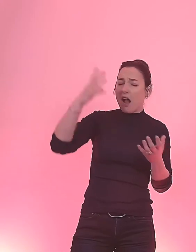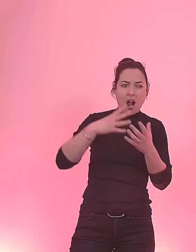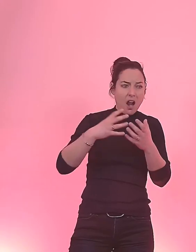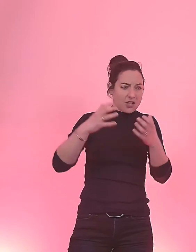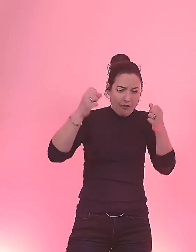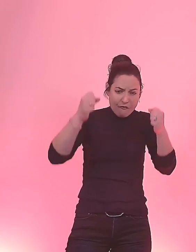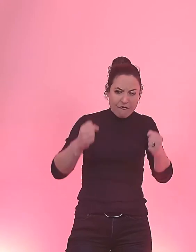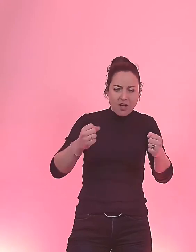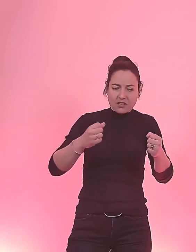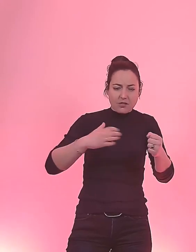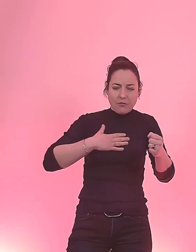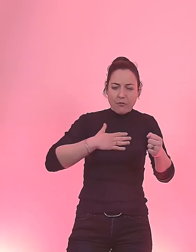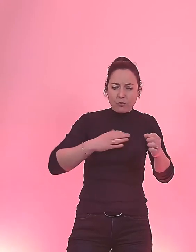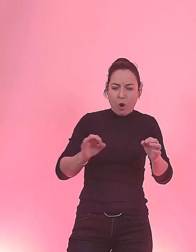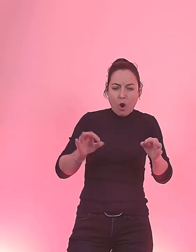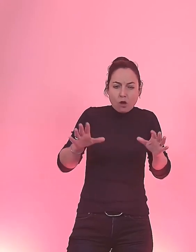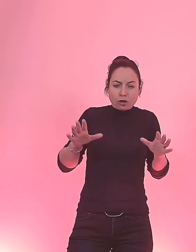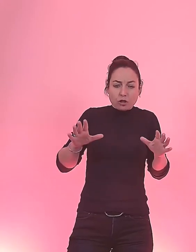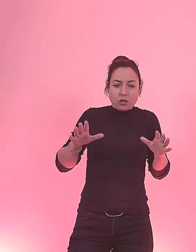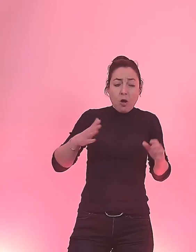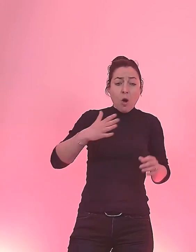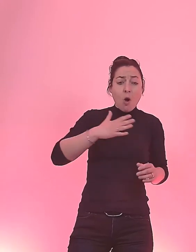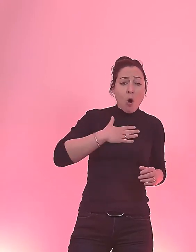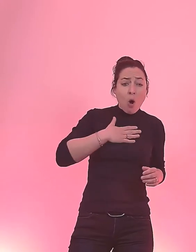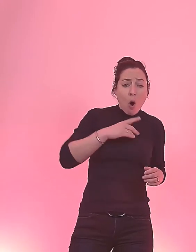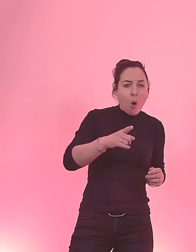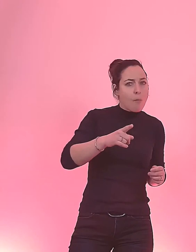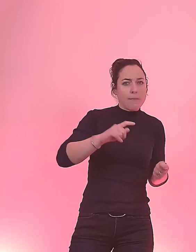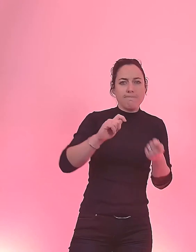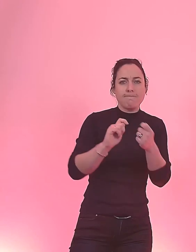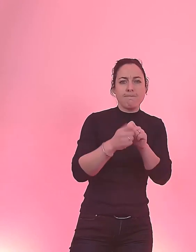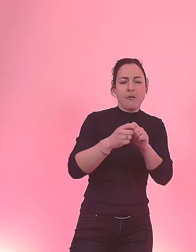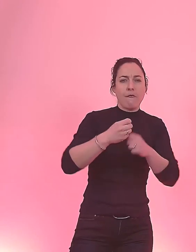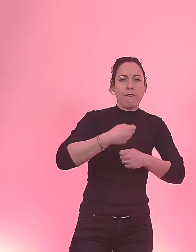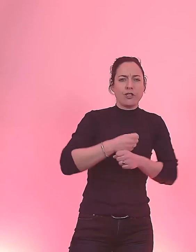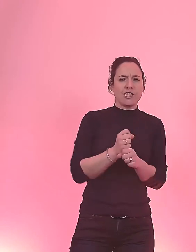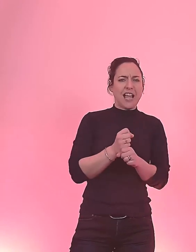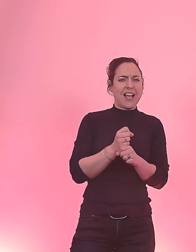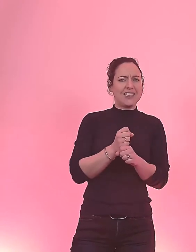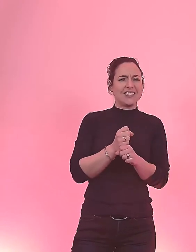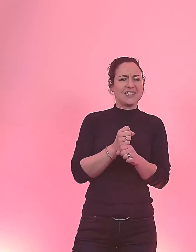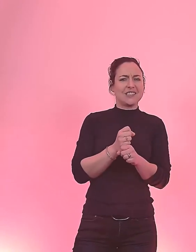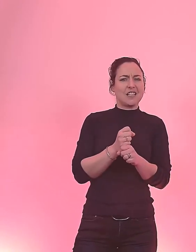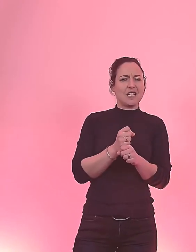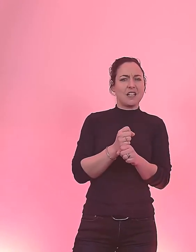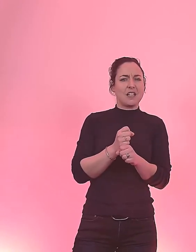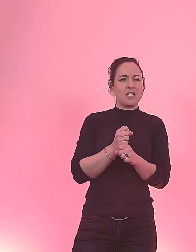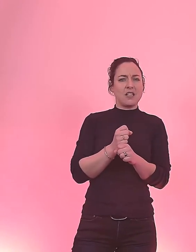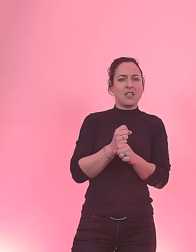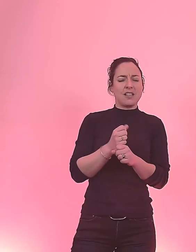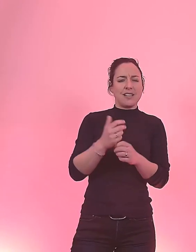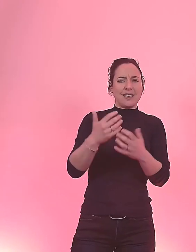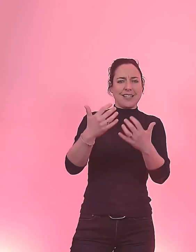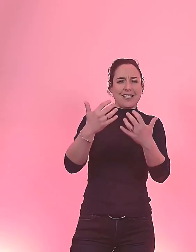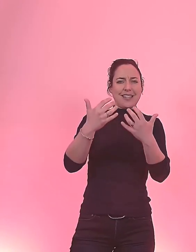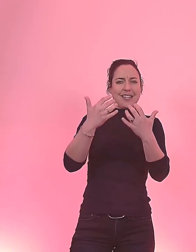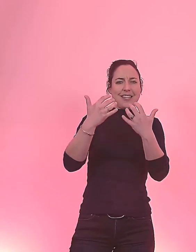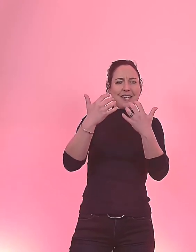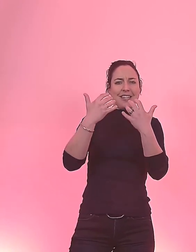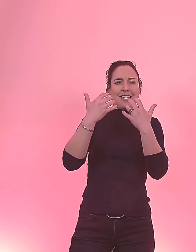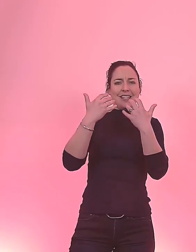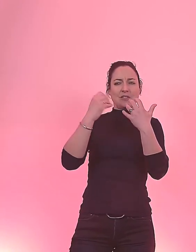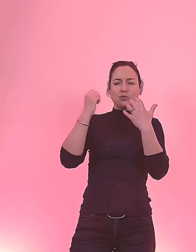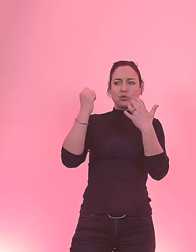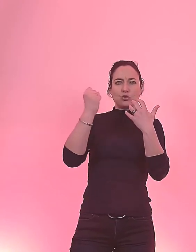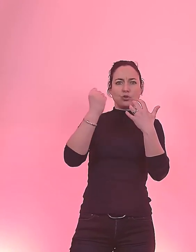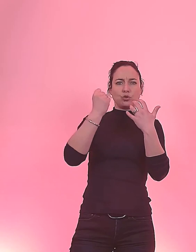op gevestigd op begin nu je frustratie te worden storm die binnen slaat en ook je geloof opschudden